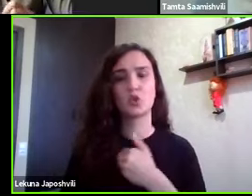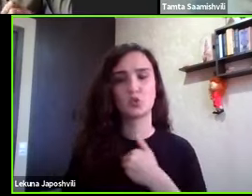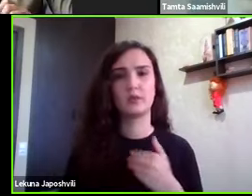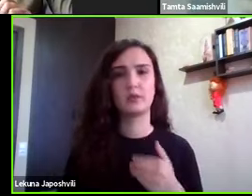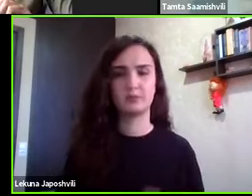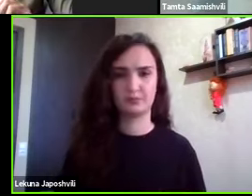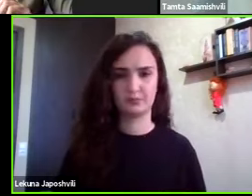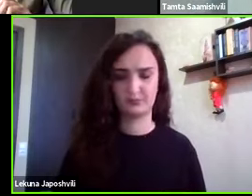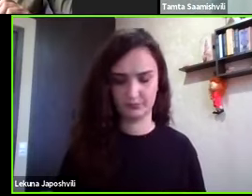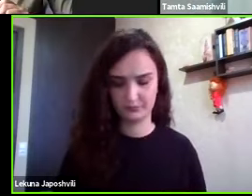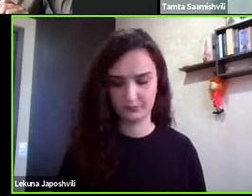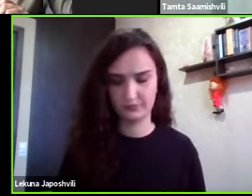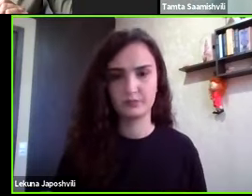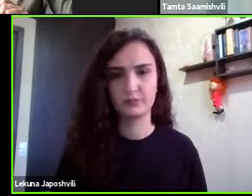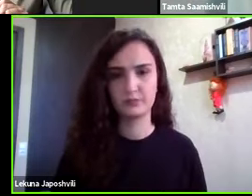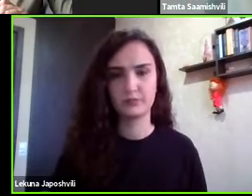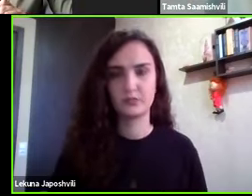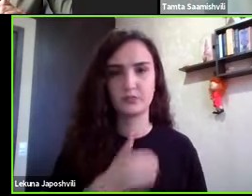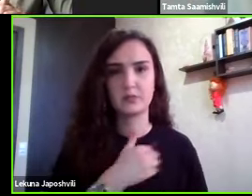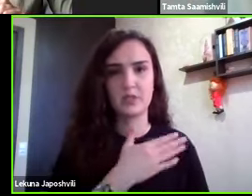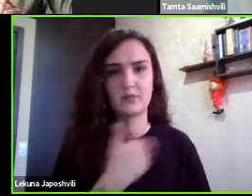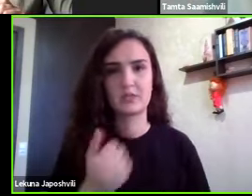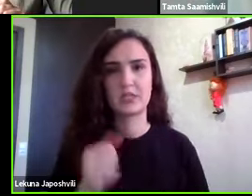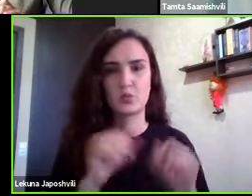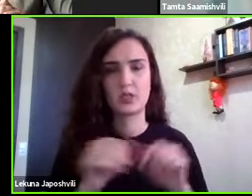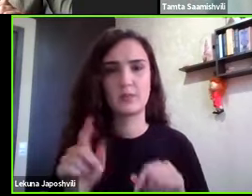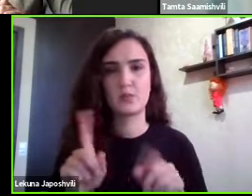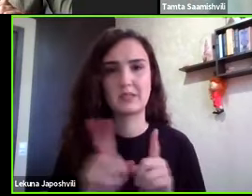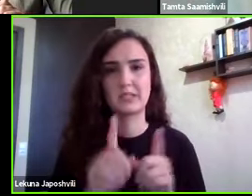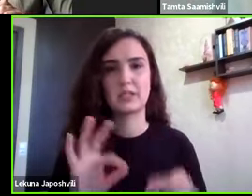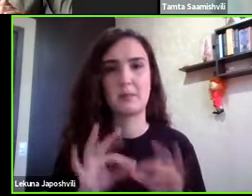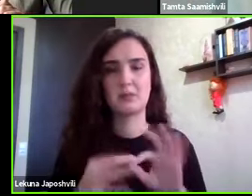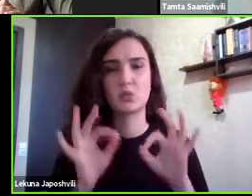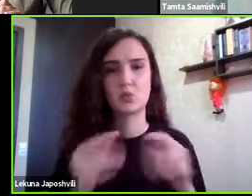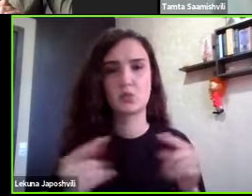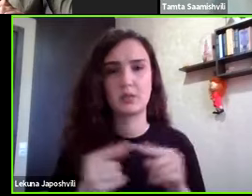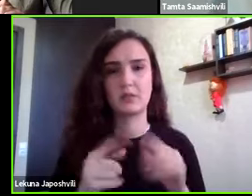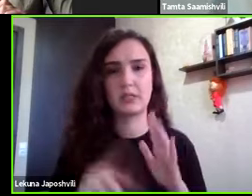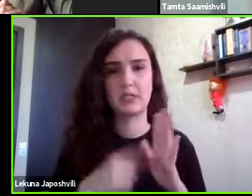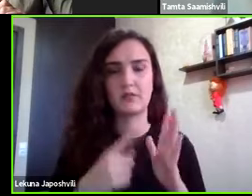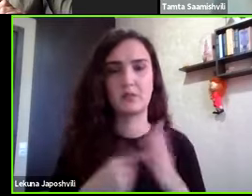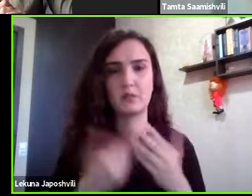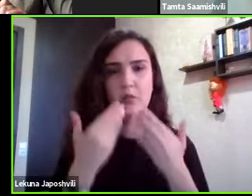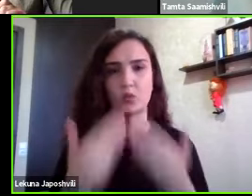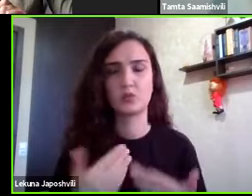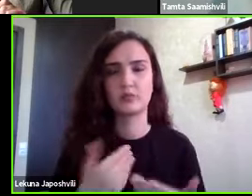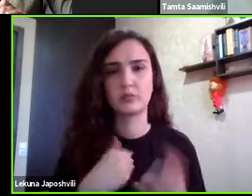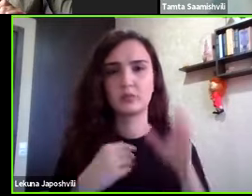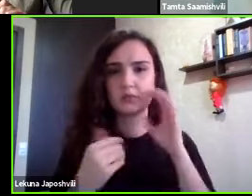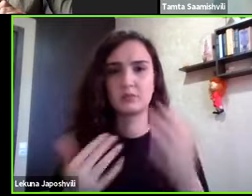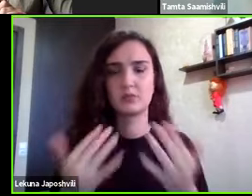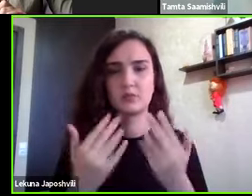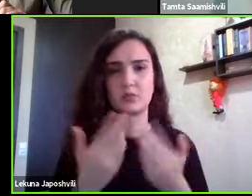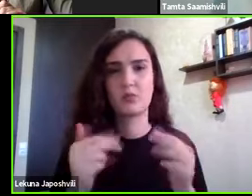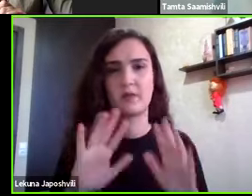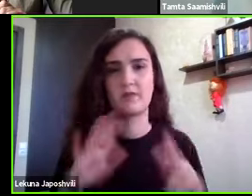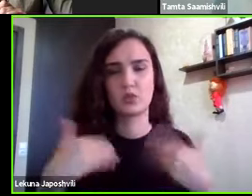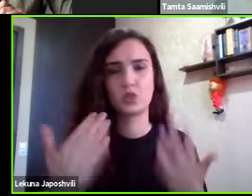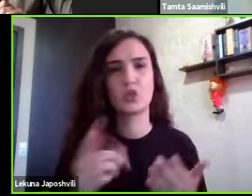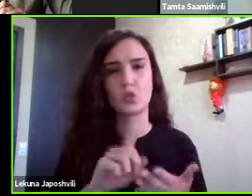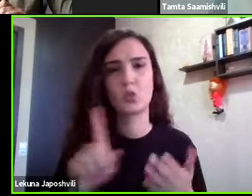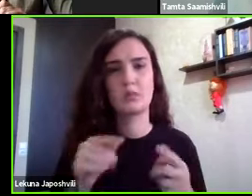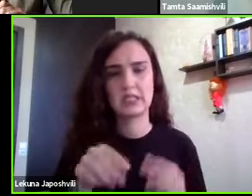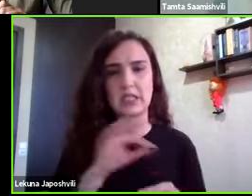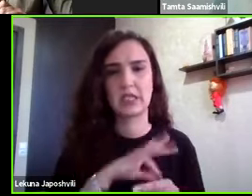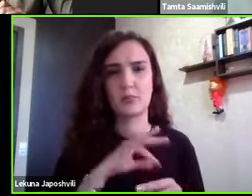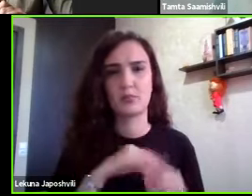ანუ თუ რატომ ჩვენ არ გვაქვს საშუალება, რომ ესეთი დამაზუსტებელი კითხვები დავუსვათ ჩვენ მსმენელს, ხომ არ ვურჩიოთ მაშინ, რომ